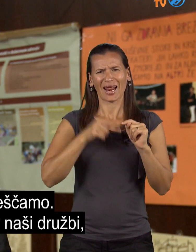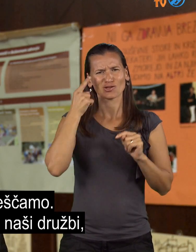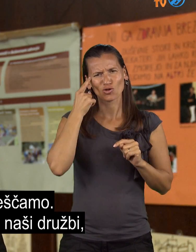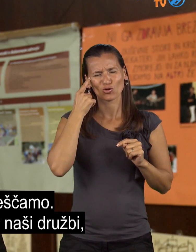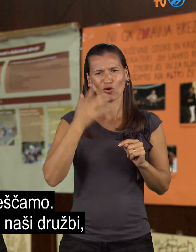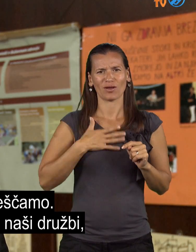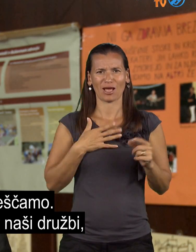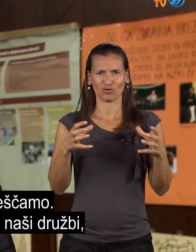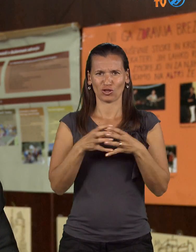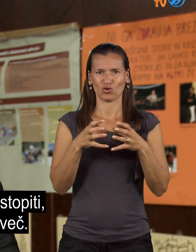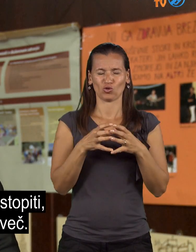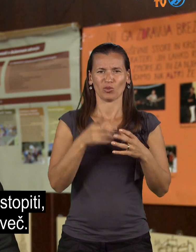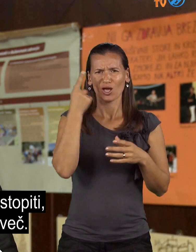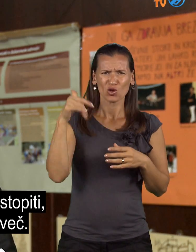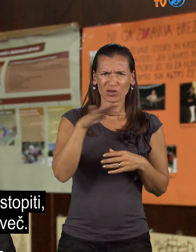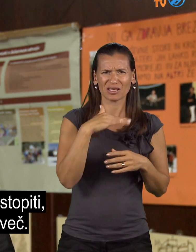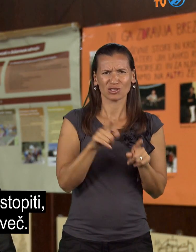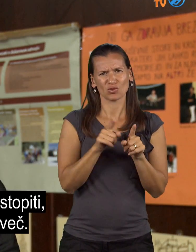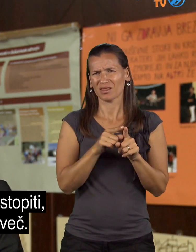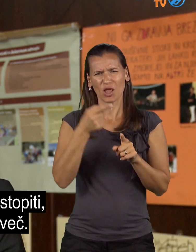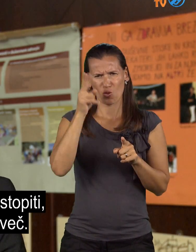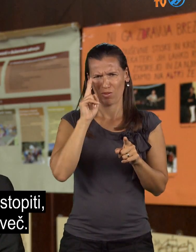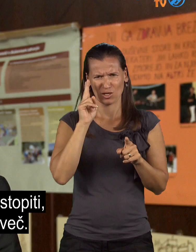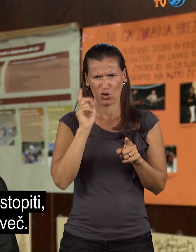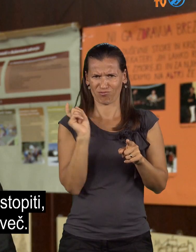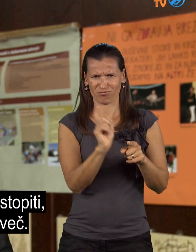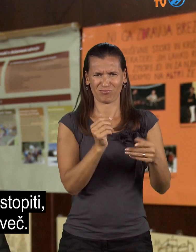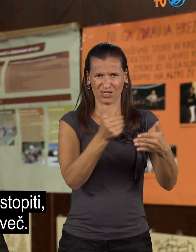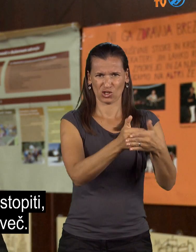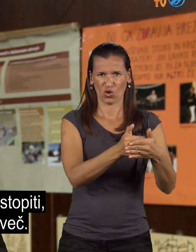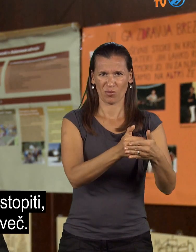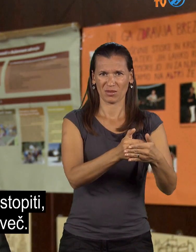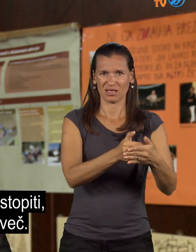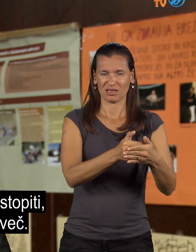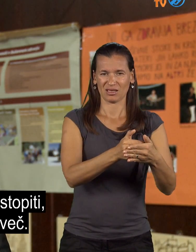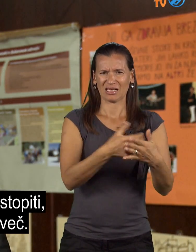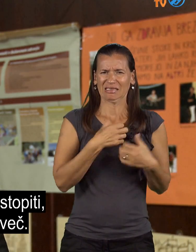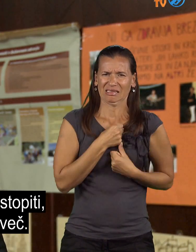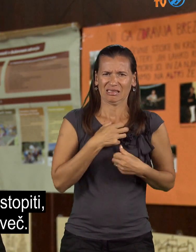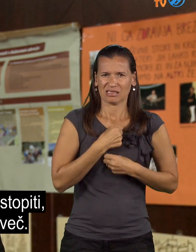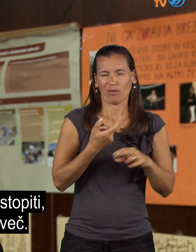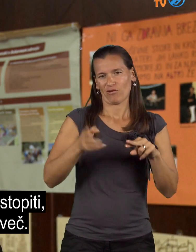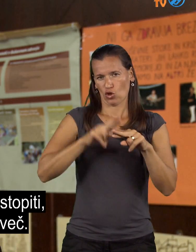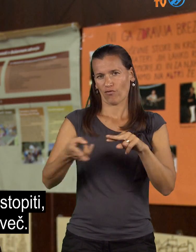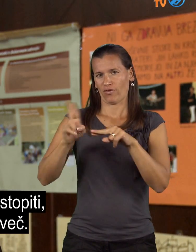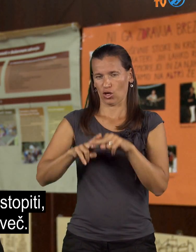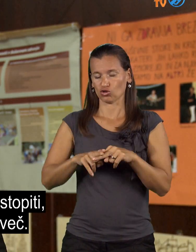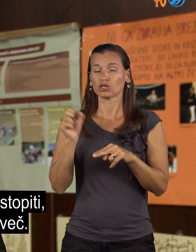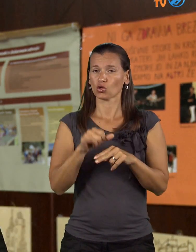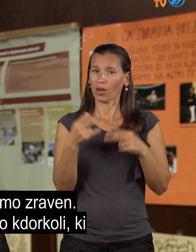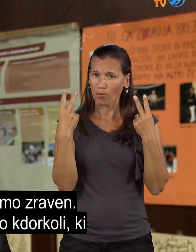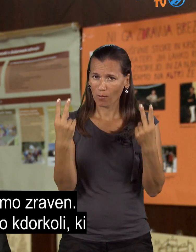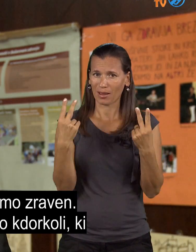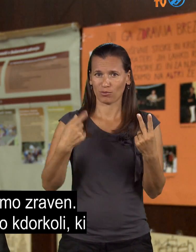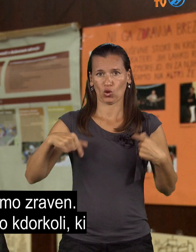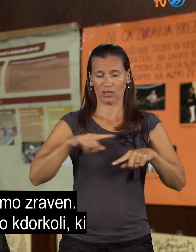predsodkov v naši družbi, ljudje si tudi ne upajo pristopiti, stisk je pa vedno več, zato je